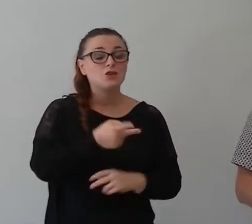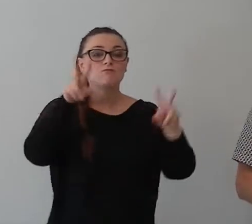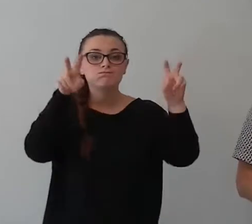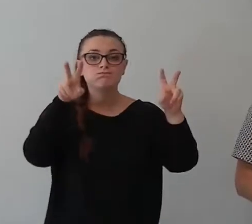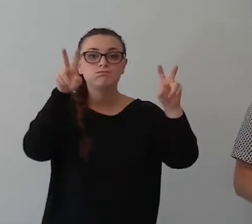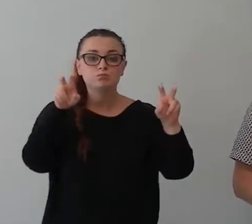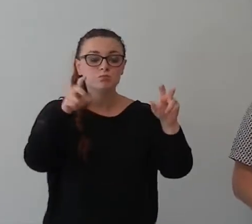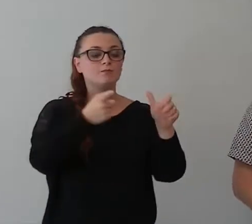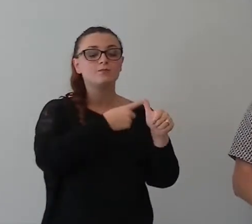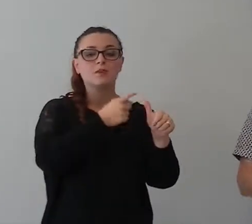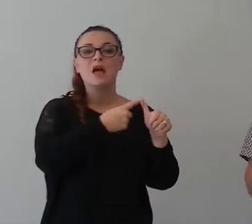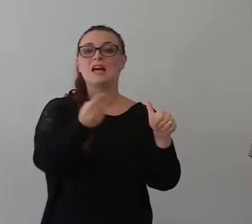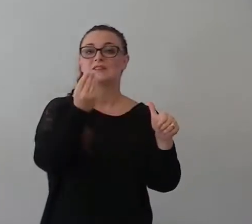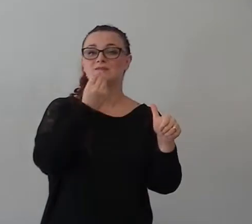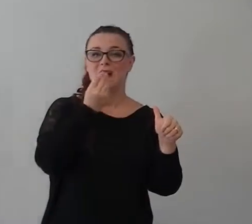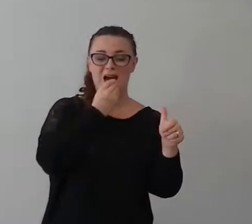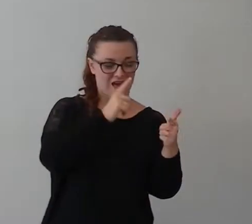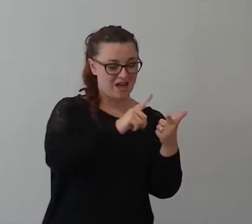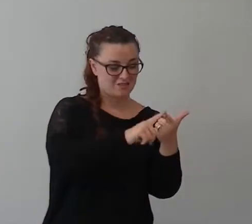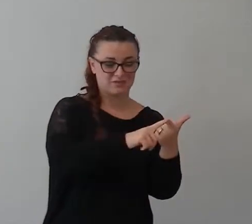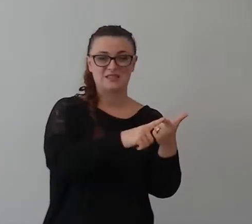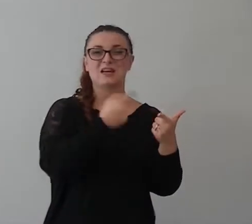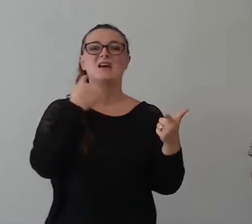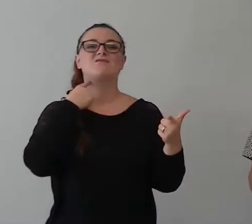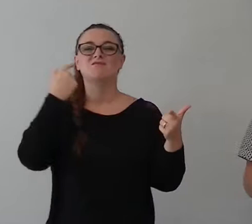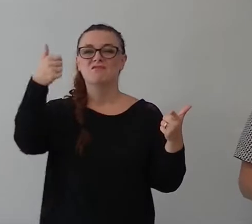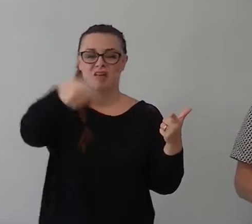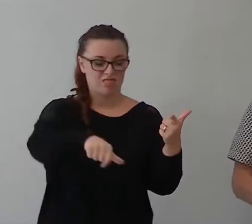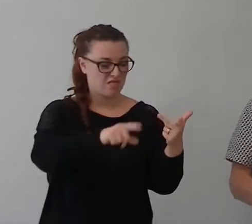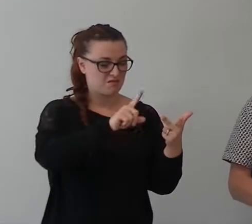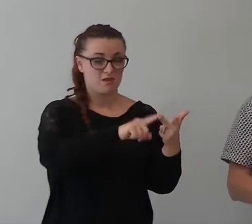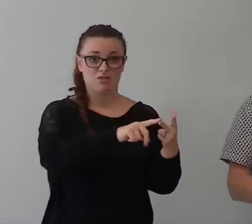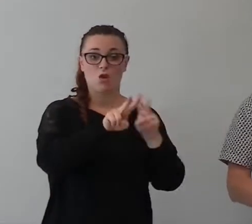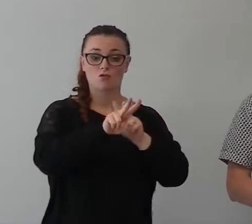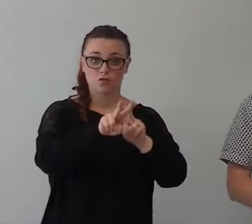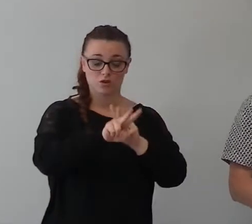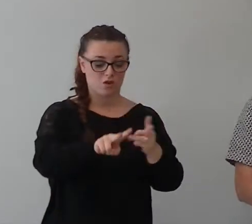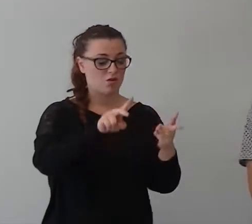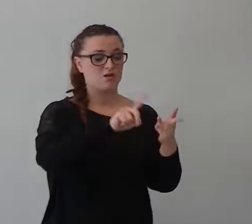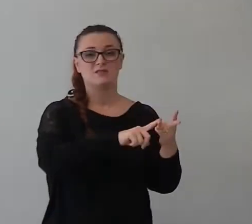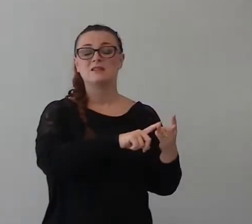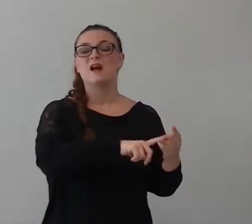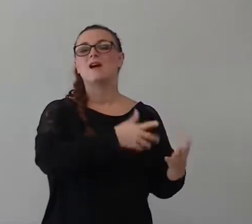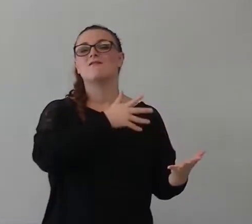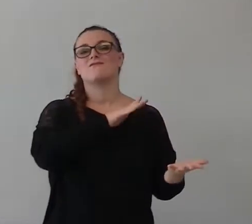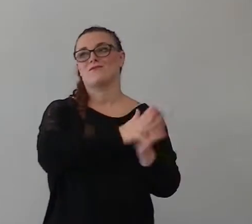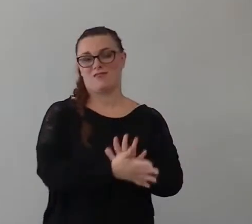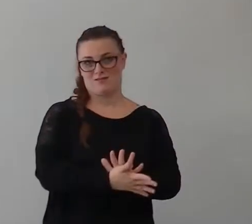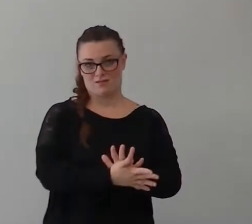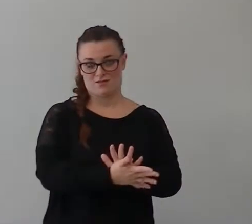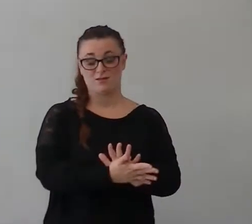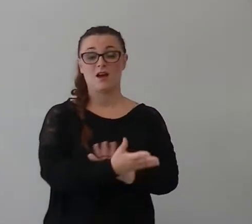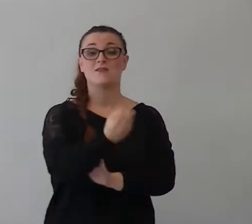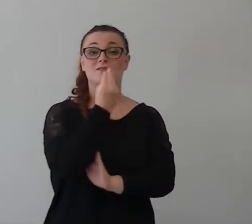fame, di fallimento, di funerali e di figli. La fame